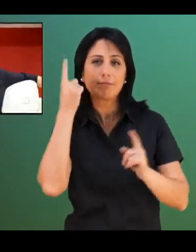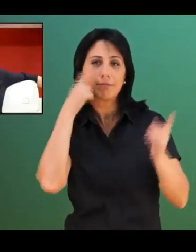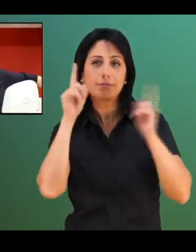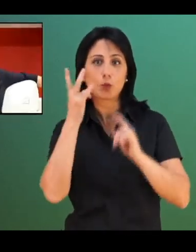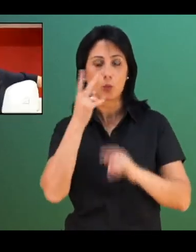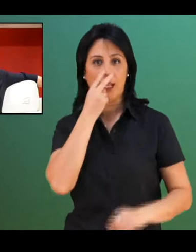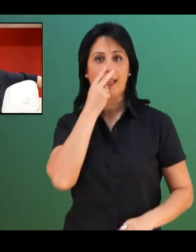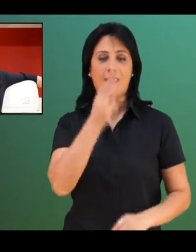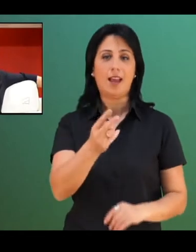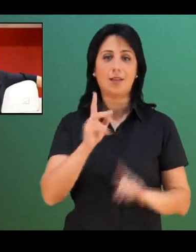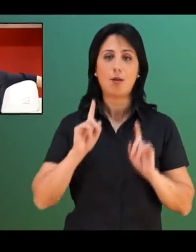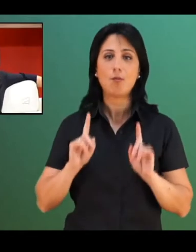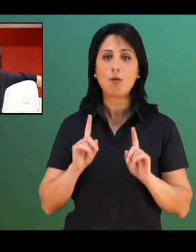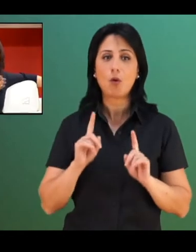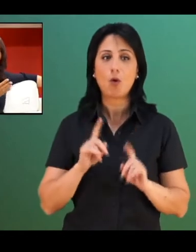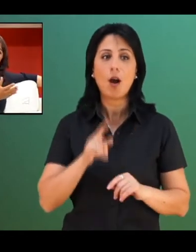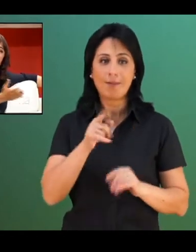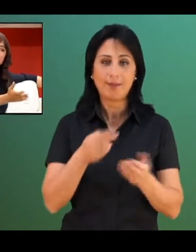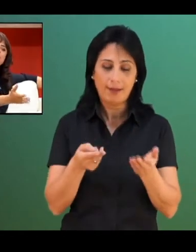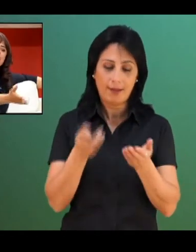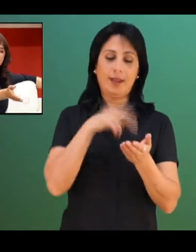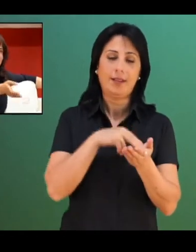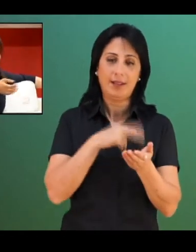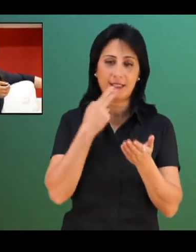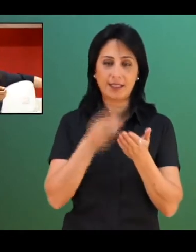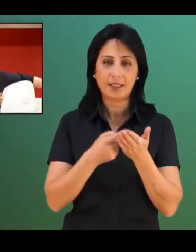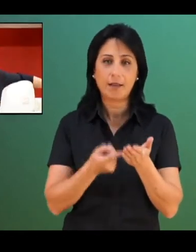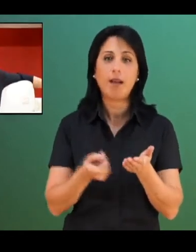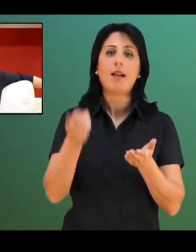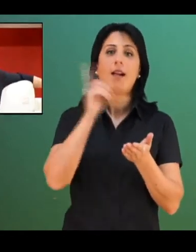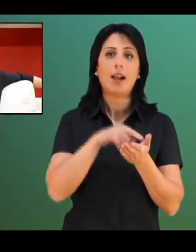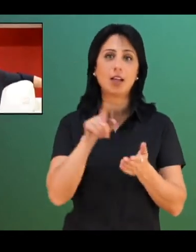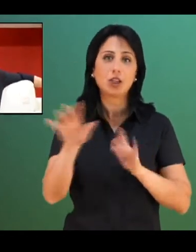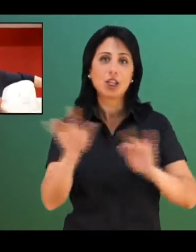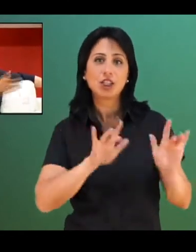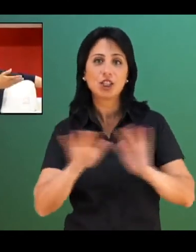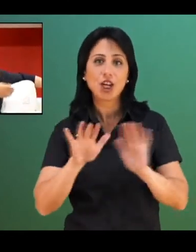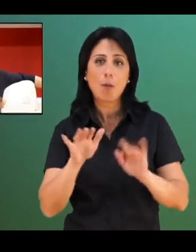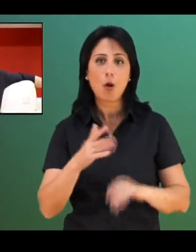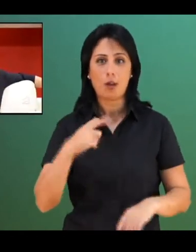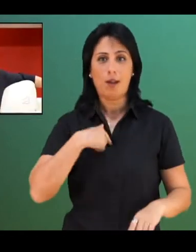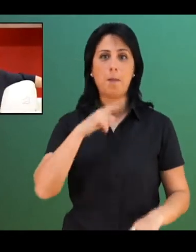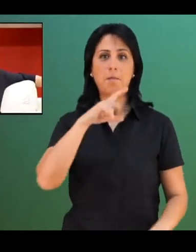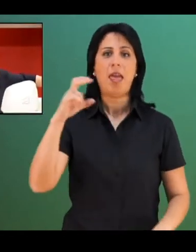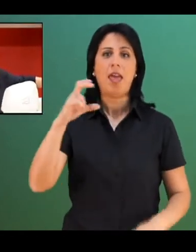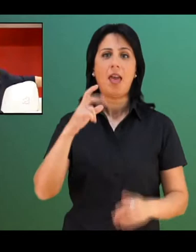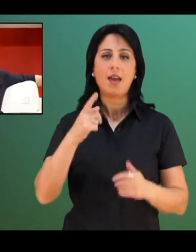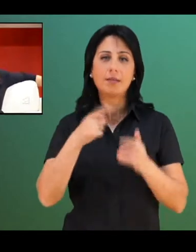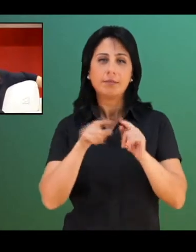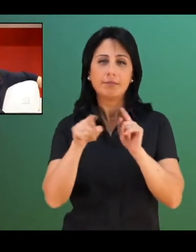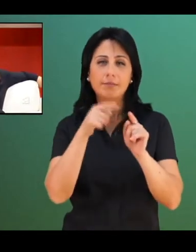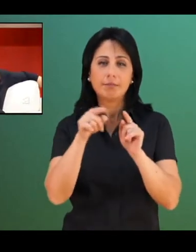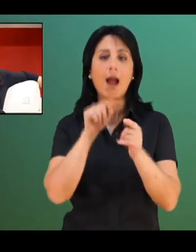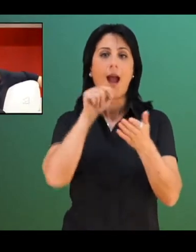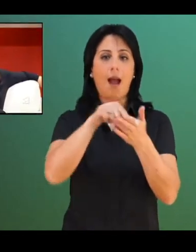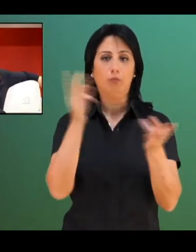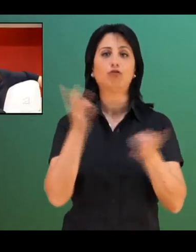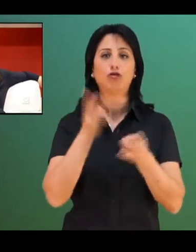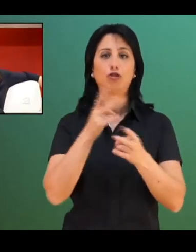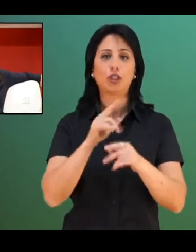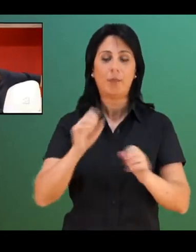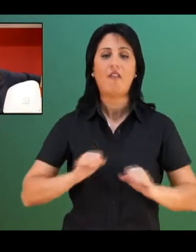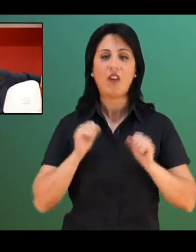და შენი შემოქმედებითი მე თავისით მიაგნებს იმ სავარჯიშოს, რომელიც დაგჭირდა. კაი დადეხე ეს წიგნი. არა, რატო? ამის დაწერას რაღაცა